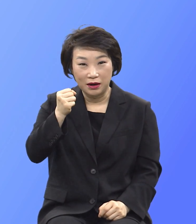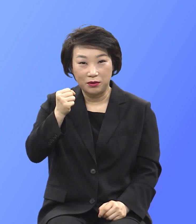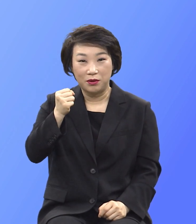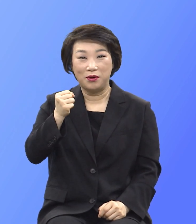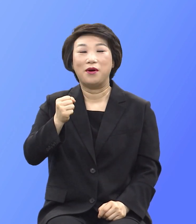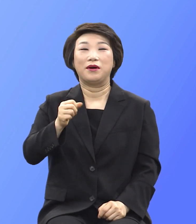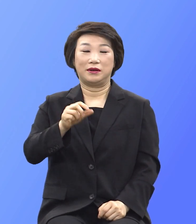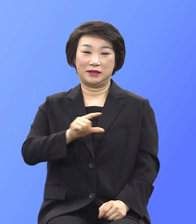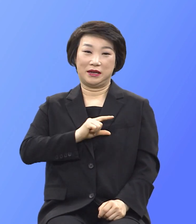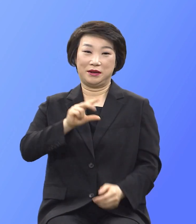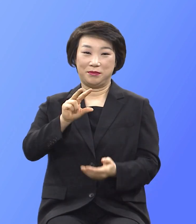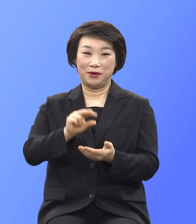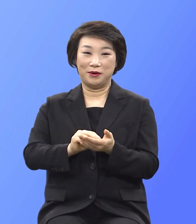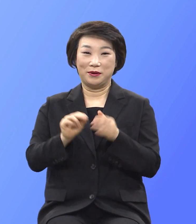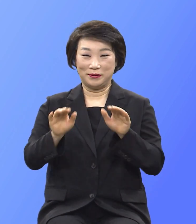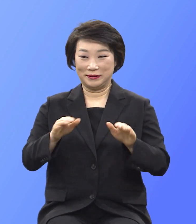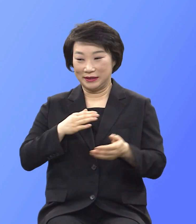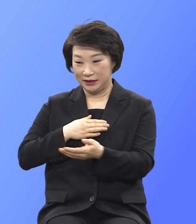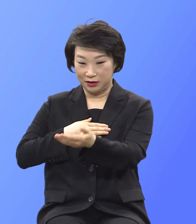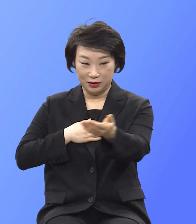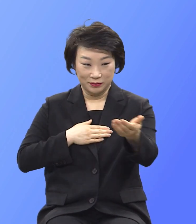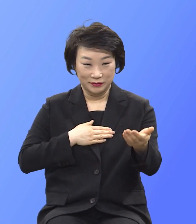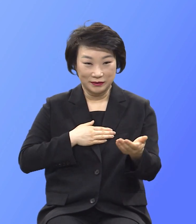생각으로 라고는 제목으로